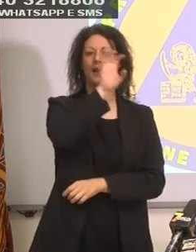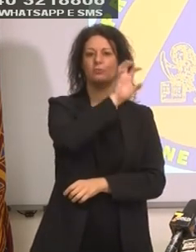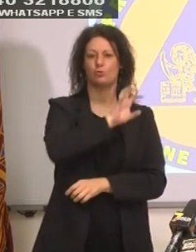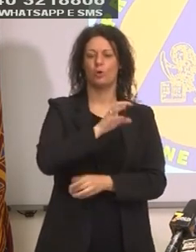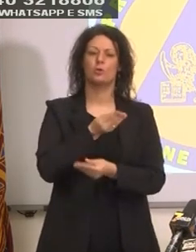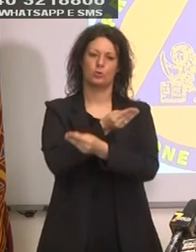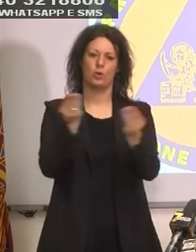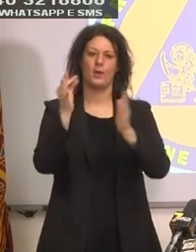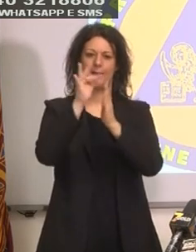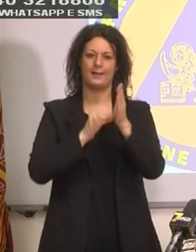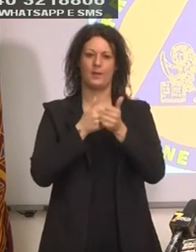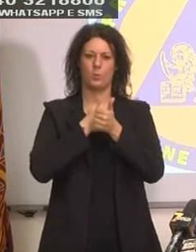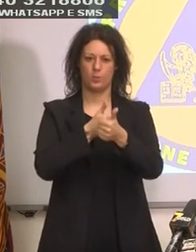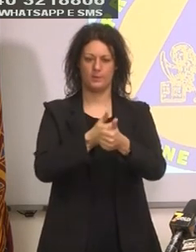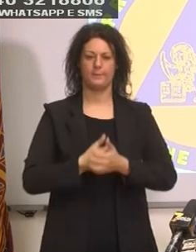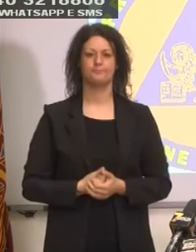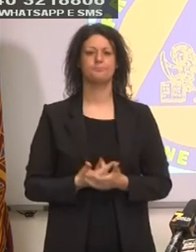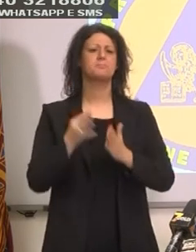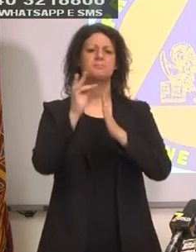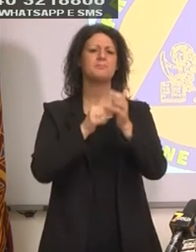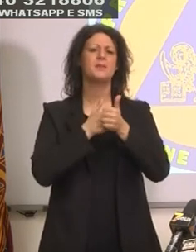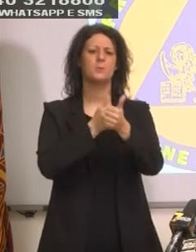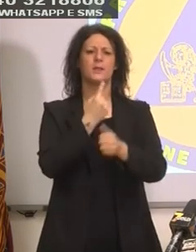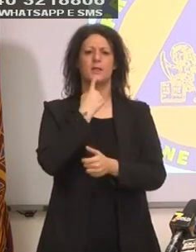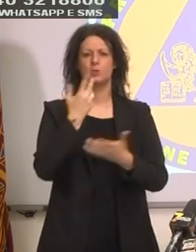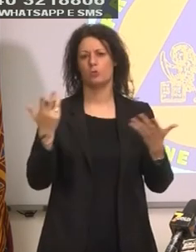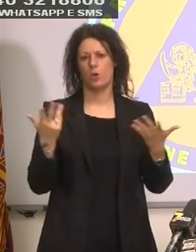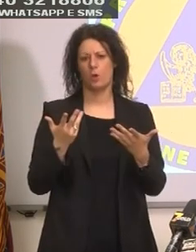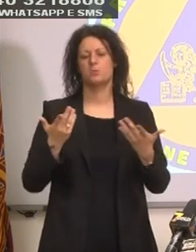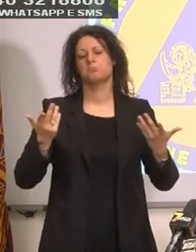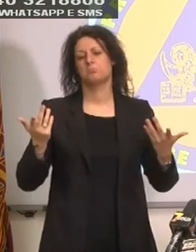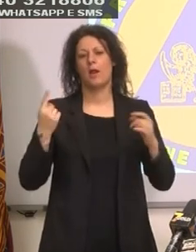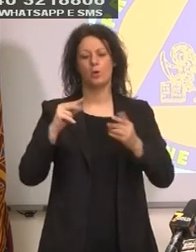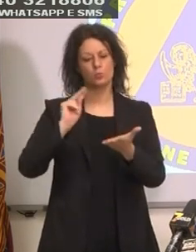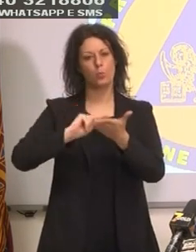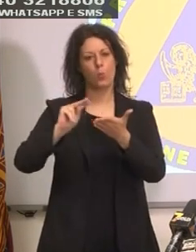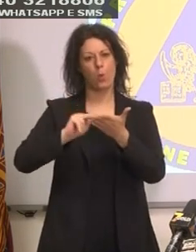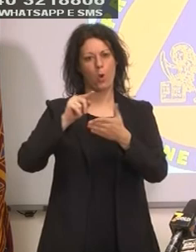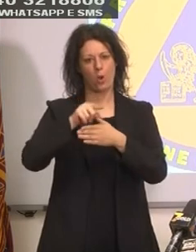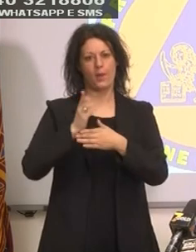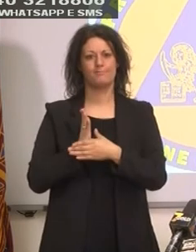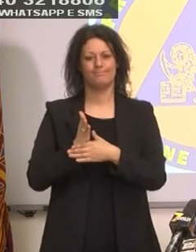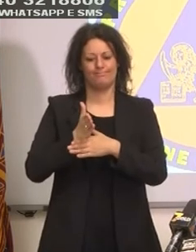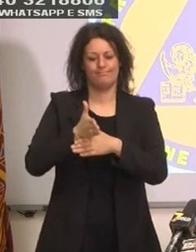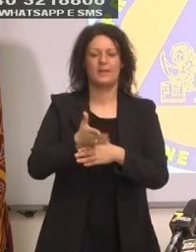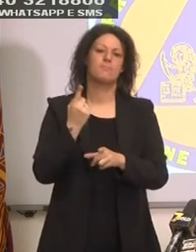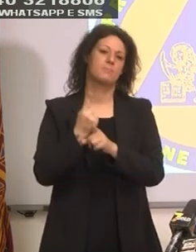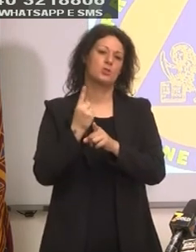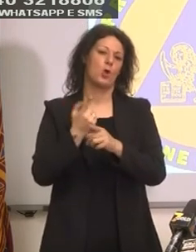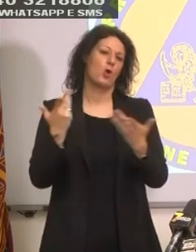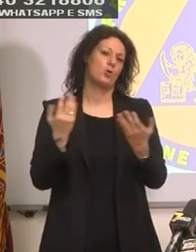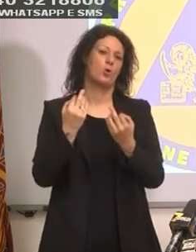lo vedrete, sostanzialmente prevedono i varchi e l'ingresso nelle scuole, che sono cose sostenibili, no? Misura della